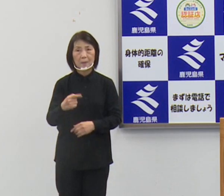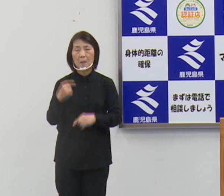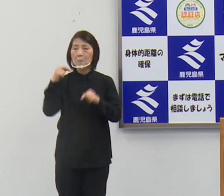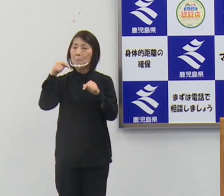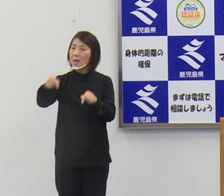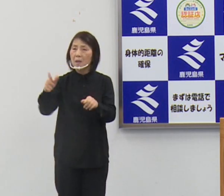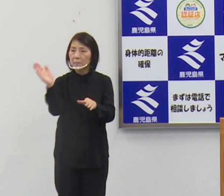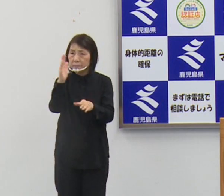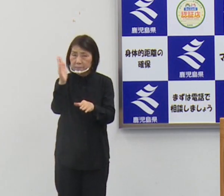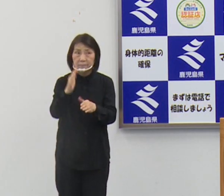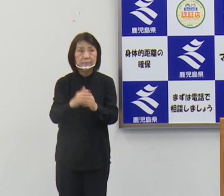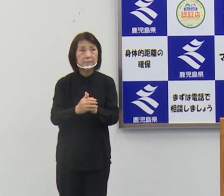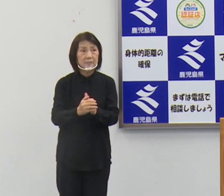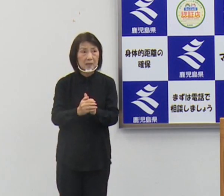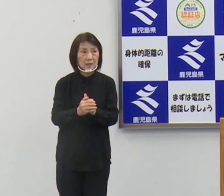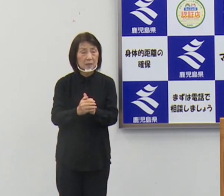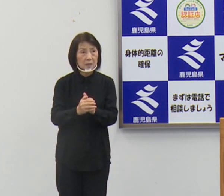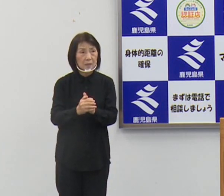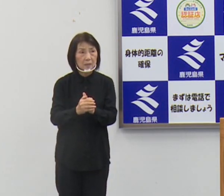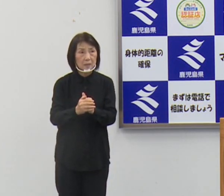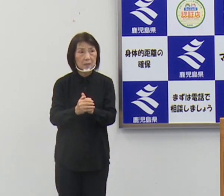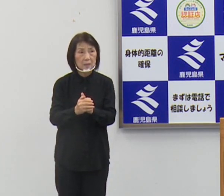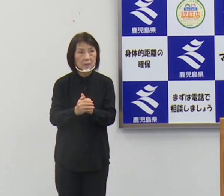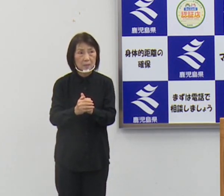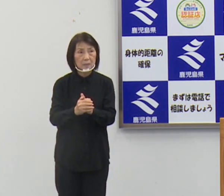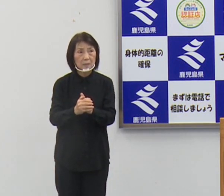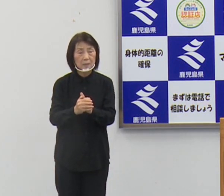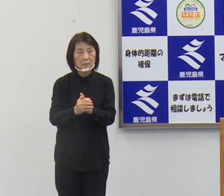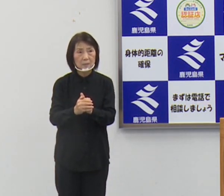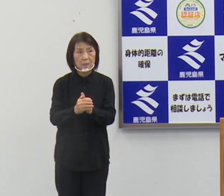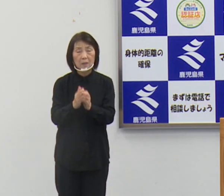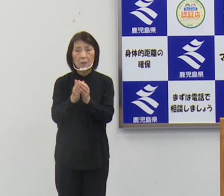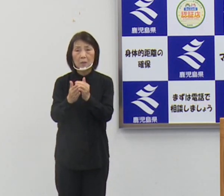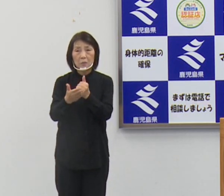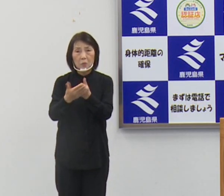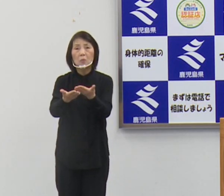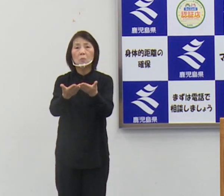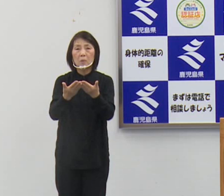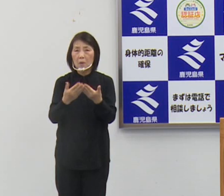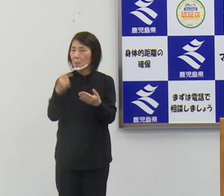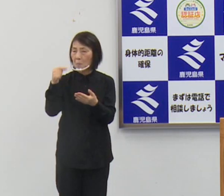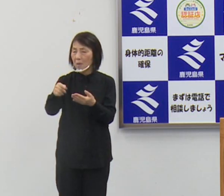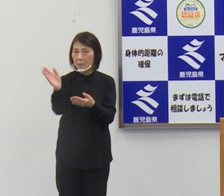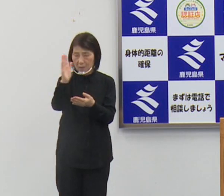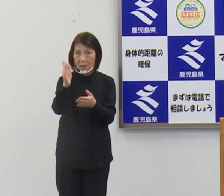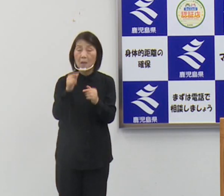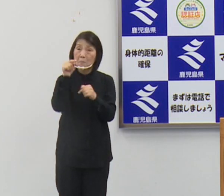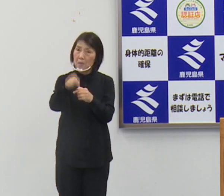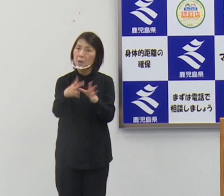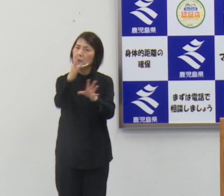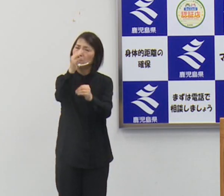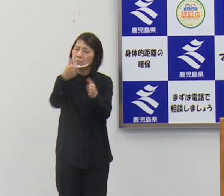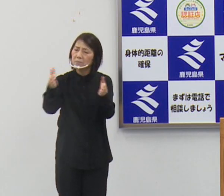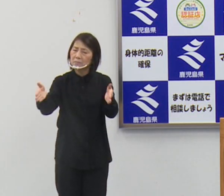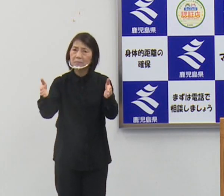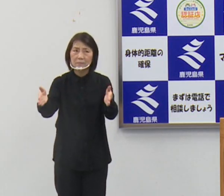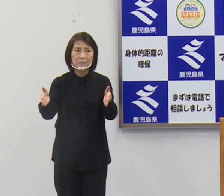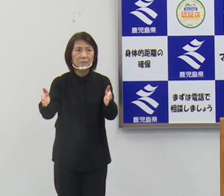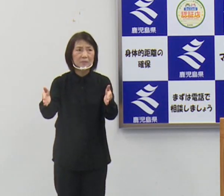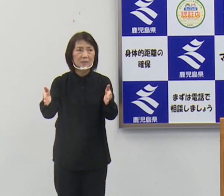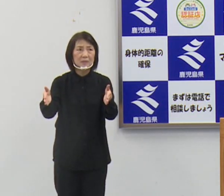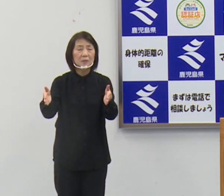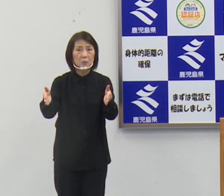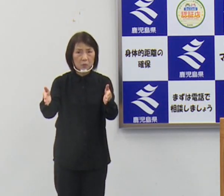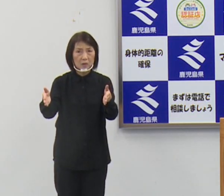後にそれでも応じないところには過料を課 す。はい、そうです。はい、 これはどれくらいの期間を。 命令をかけて、その後